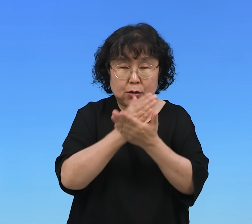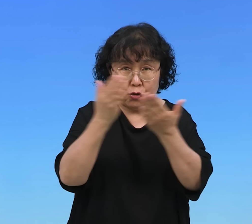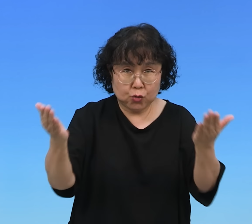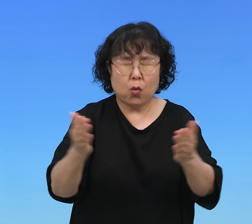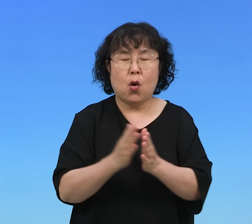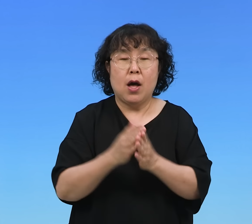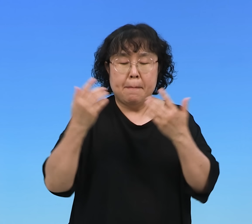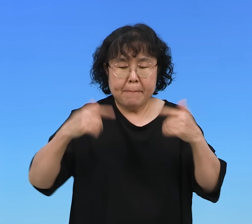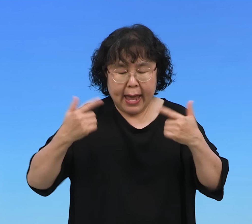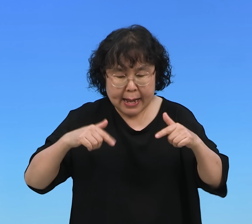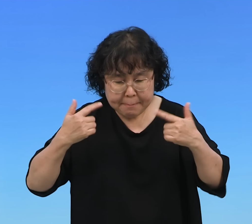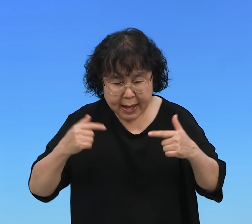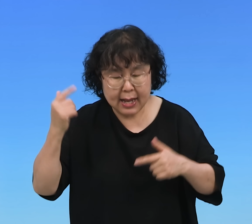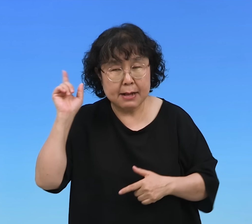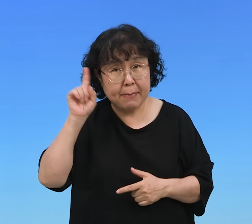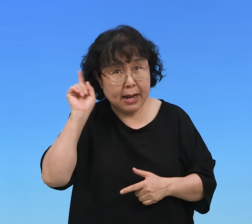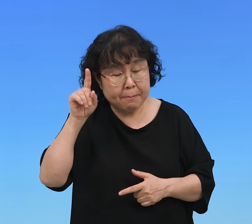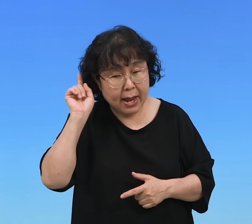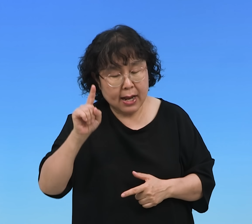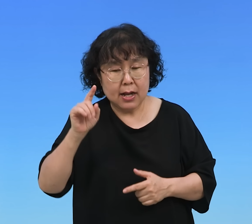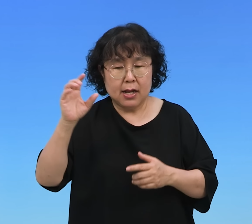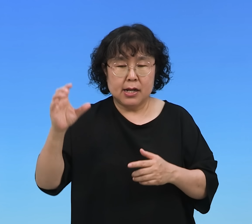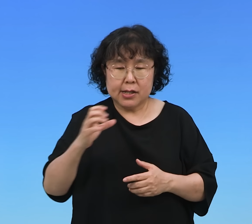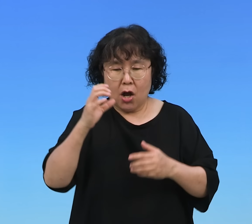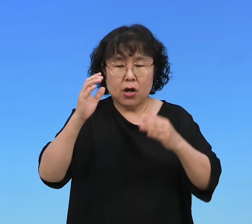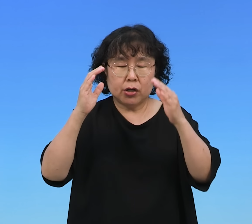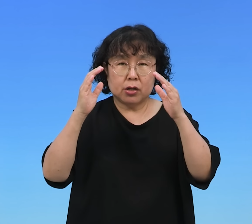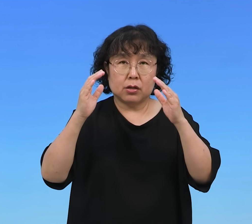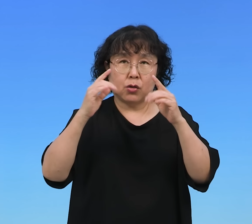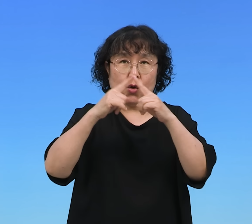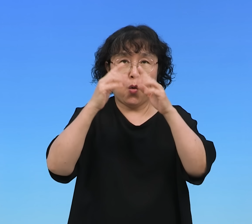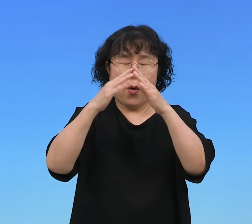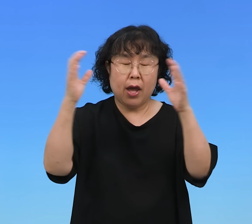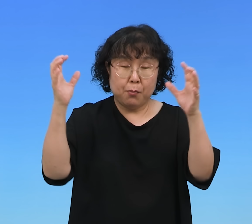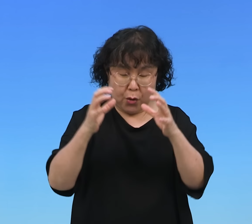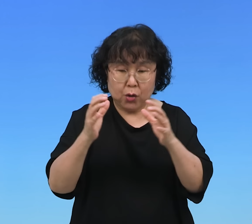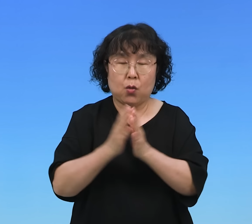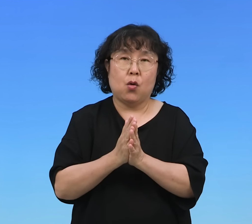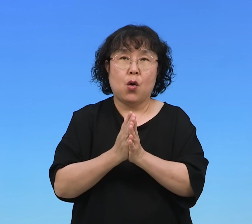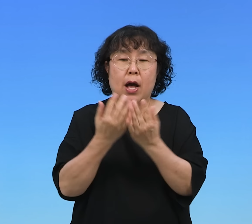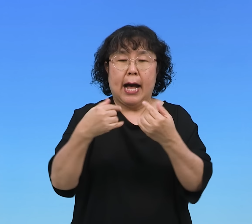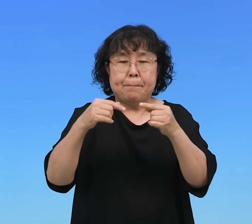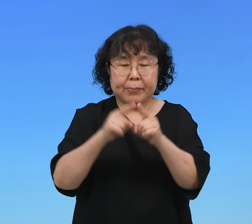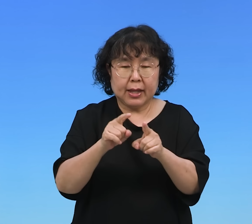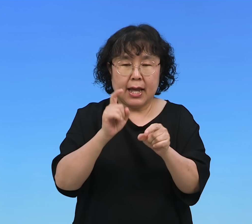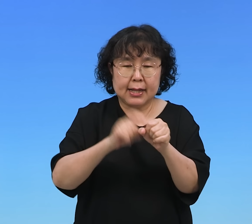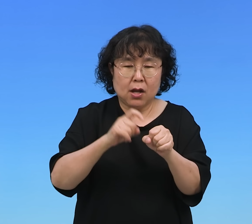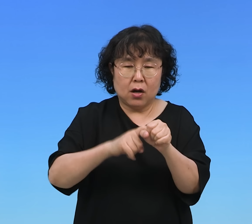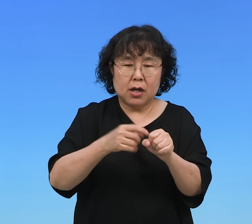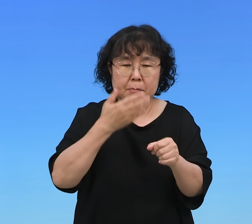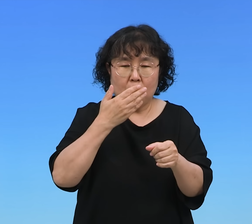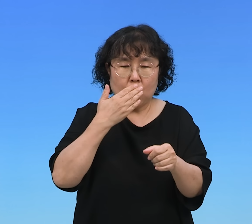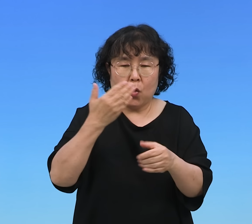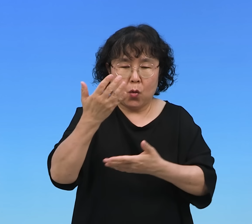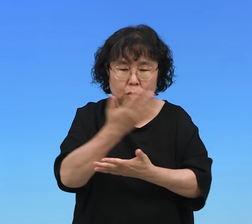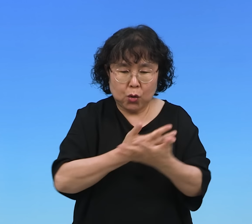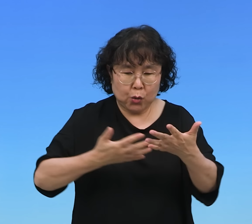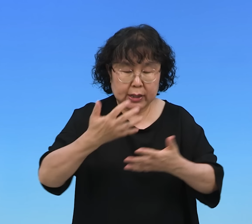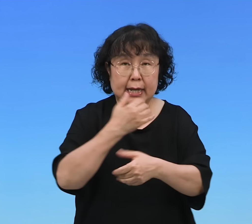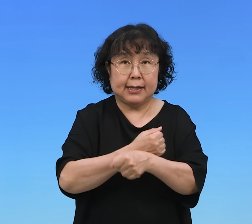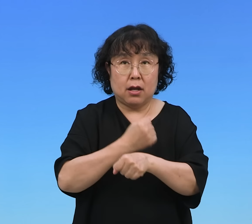성전에 모이기를 힘쓰고 집에서 떡을 떼며 기쁨과 순전한 마음으로 음식을 먹고. 이 묘사를 보니까 한마디로